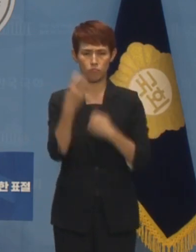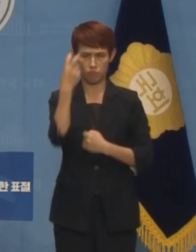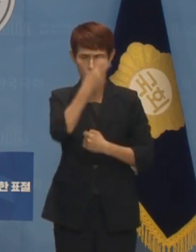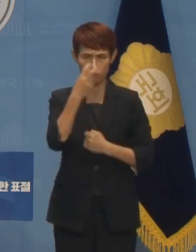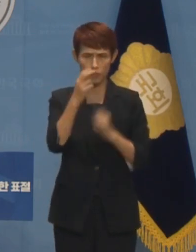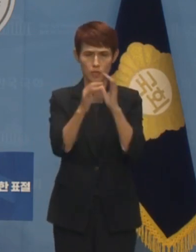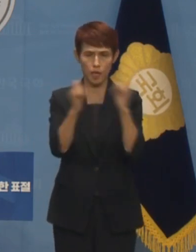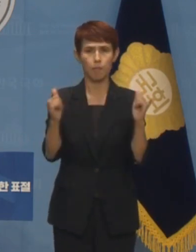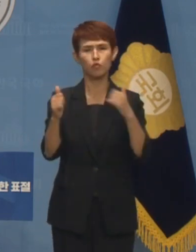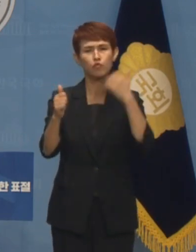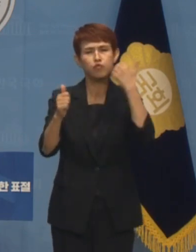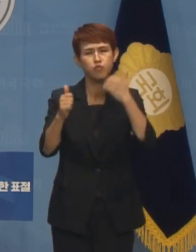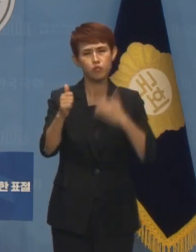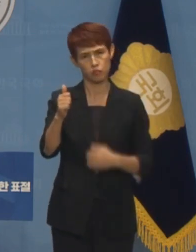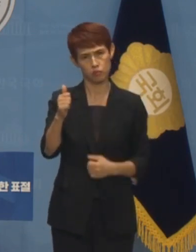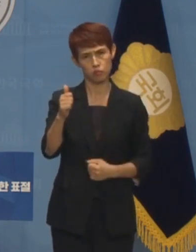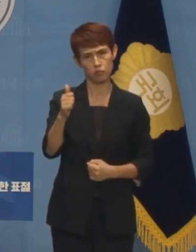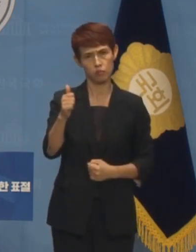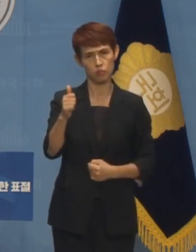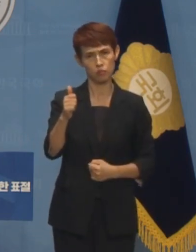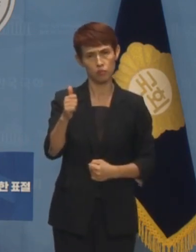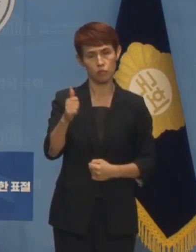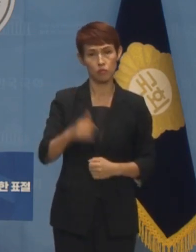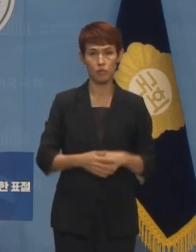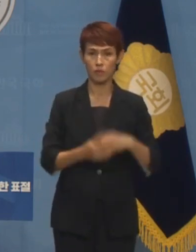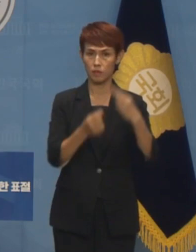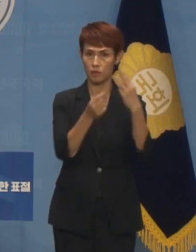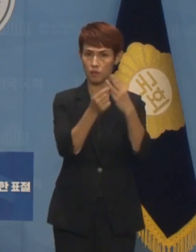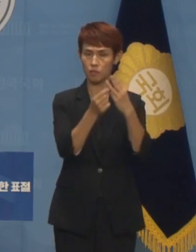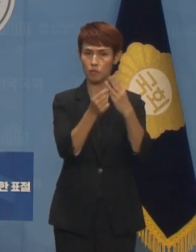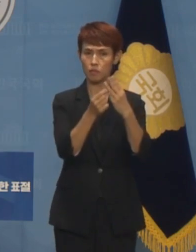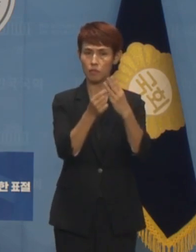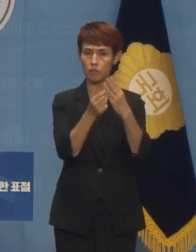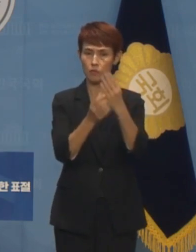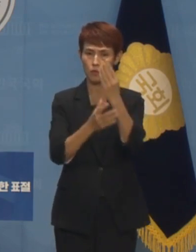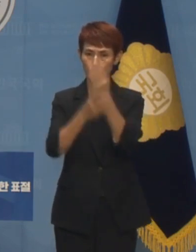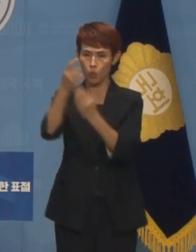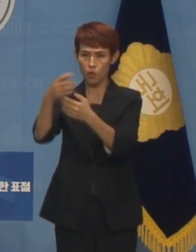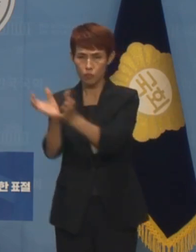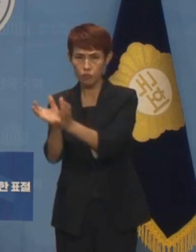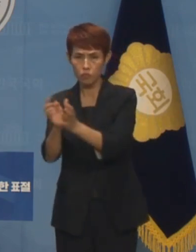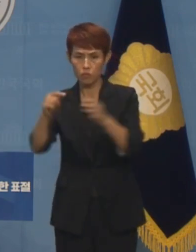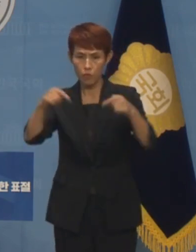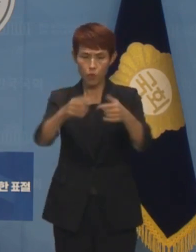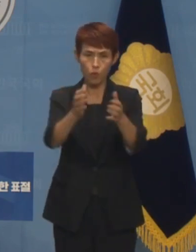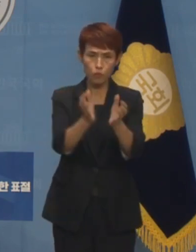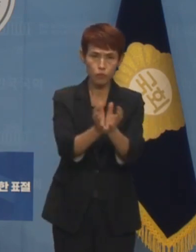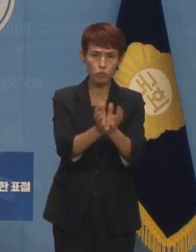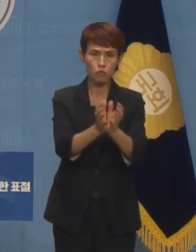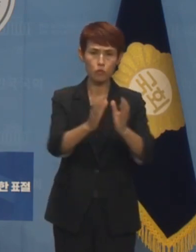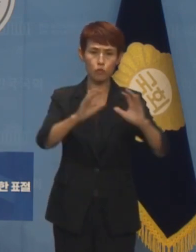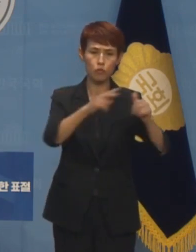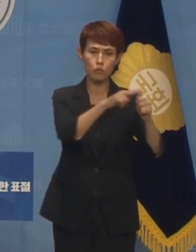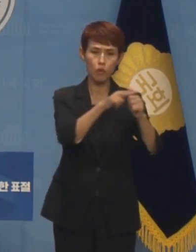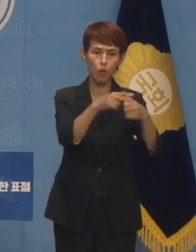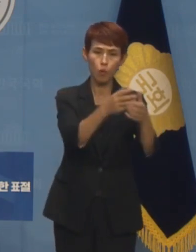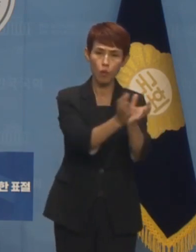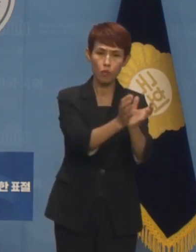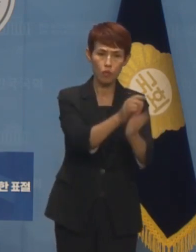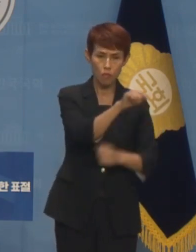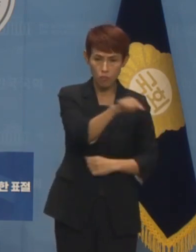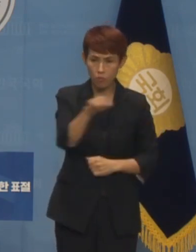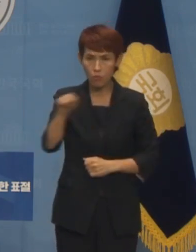사람 누구? 셋째, 통일부, 외교부, 국정원 등 주요